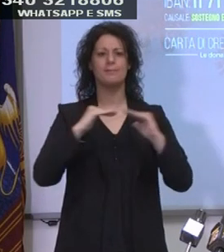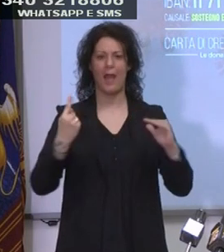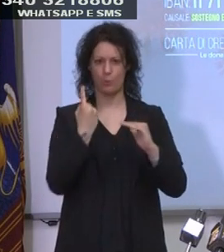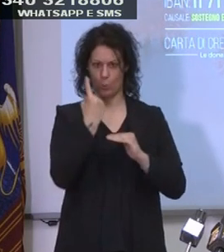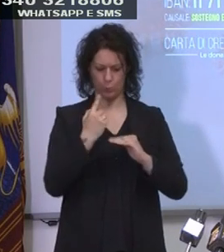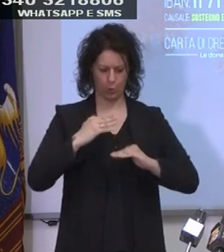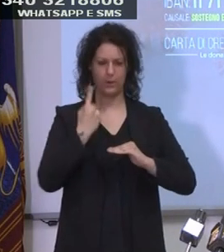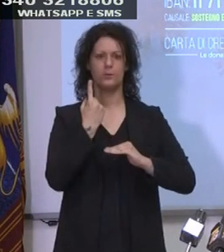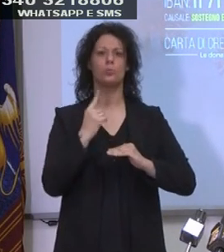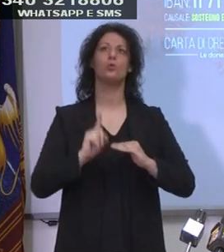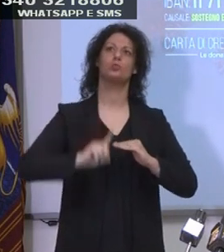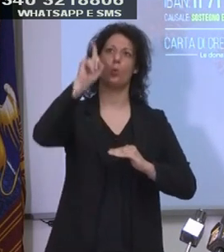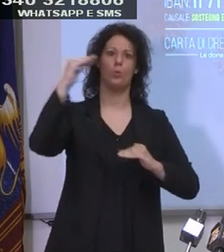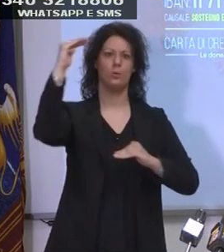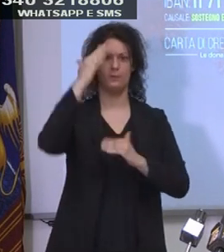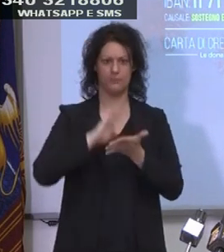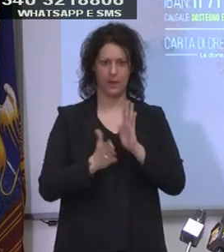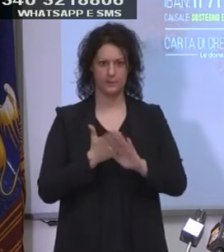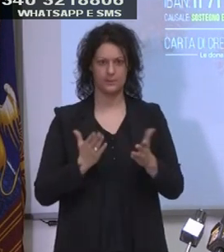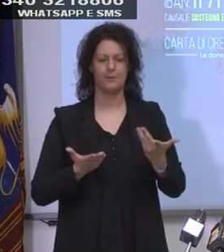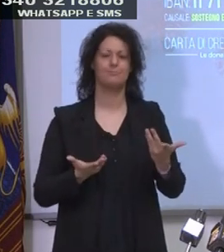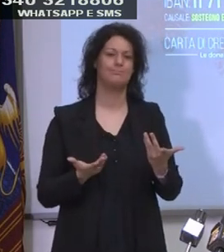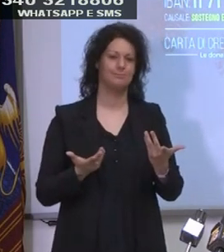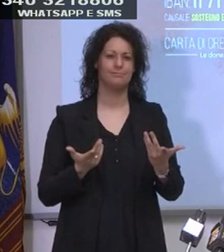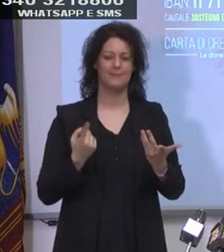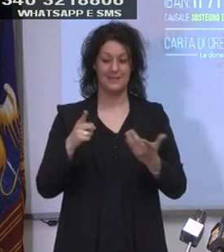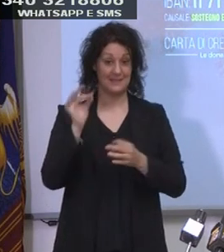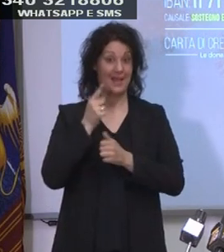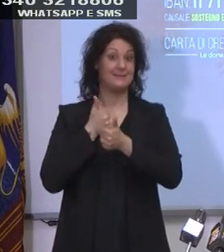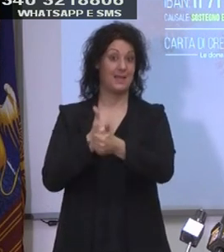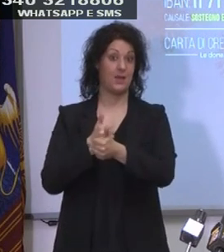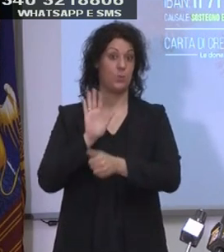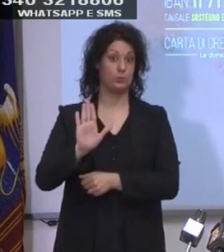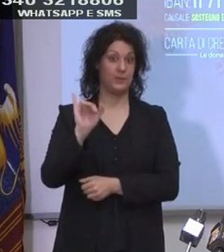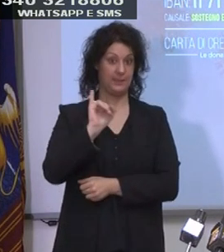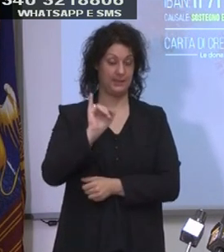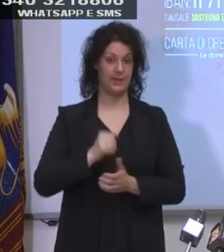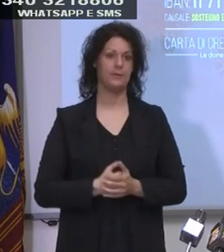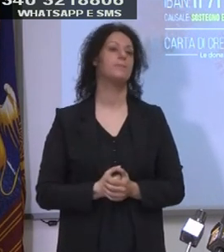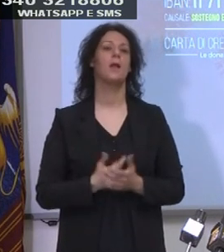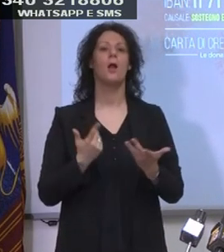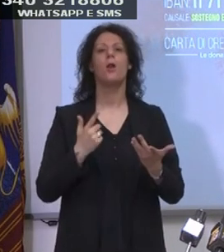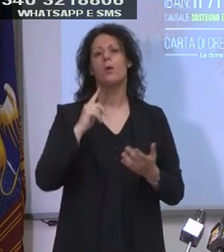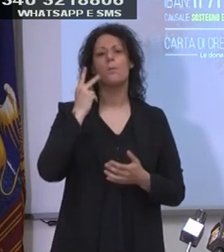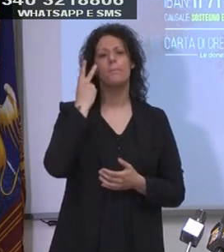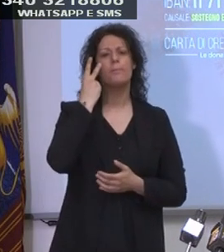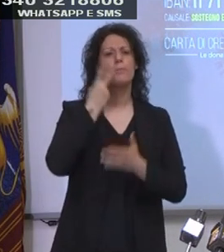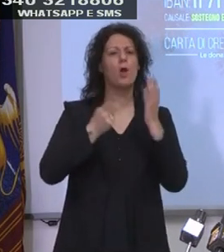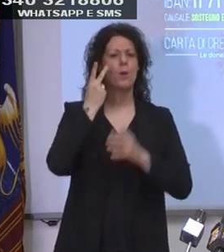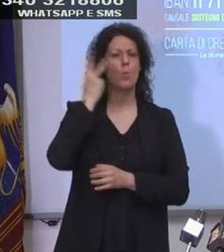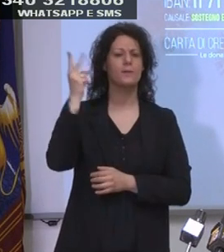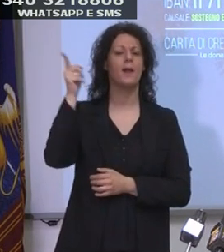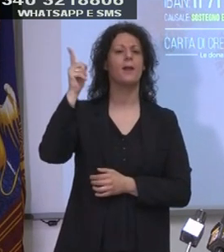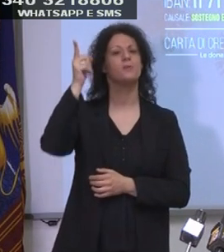perché non avere un approccio un po' più diciamo mitteleuropeo. Vado a vedere le linee guida della Germania,